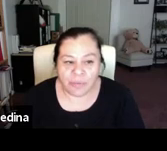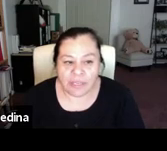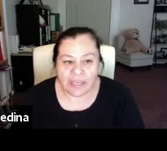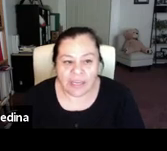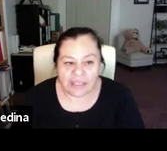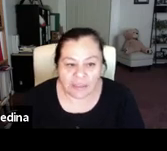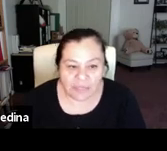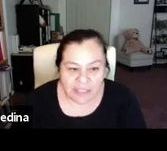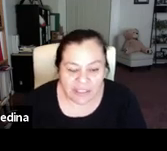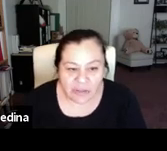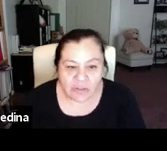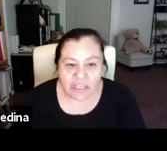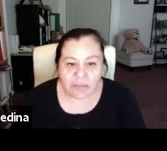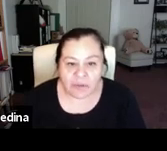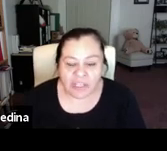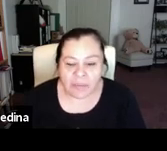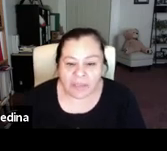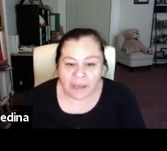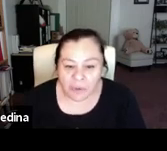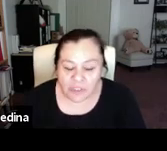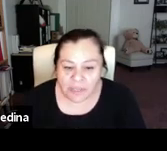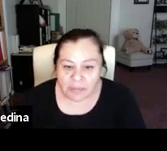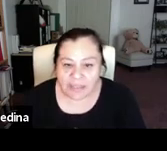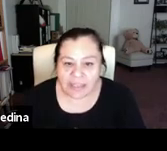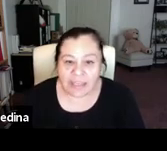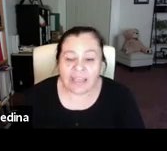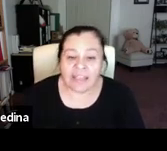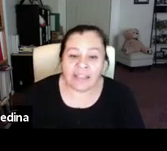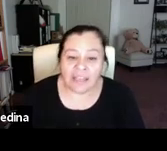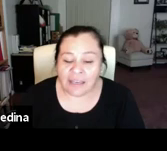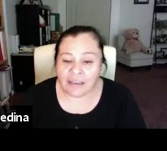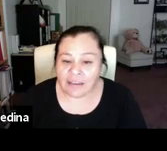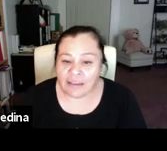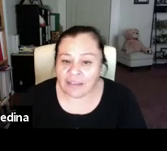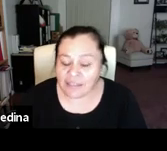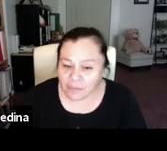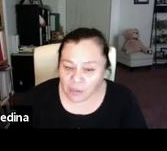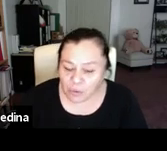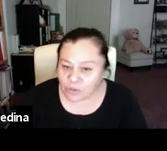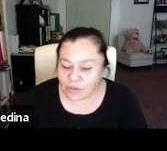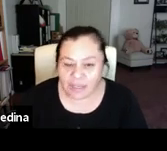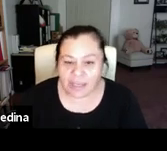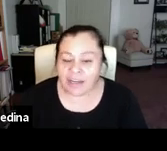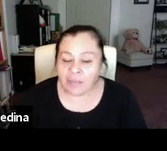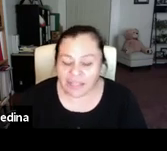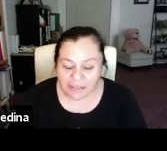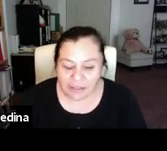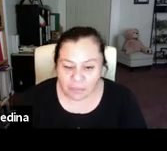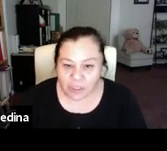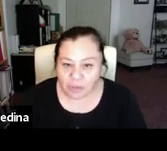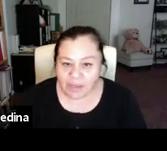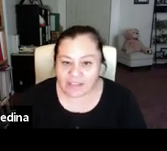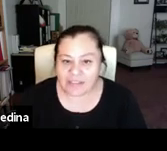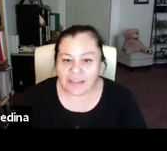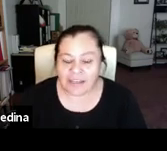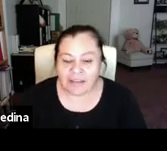web. Esta presentación será aproximadamente de 15 minutos. Realmente va a ser un